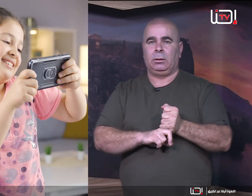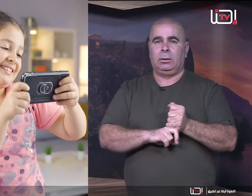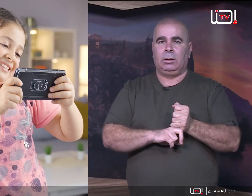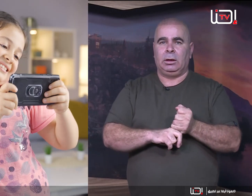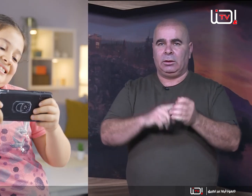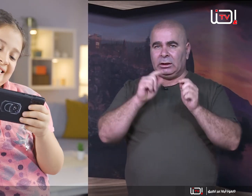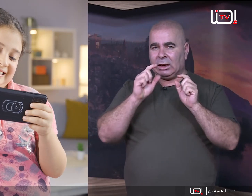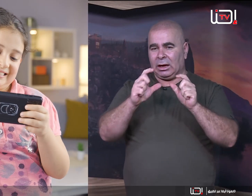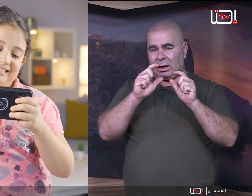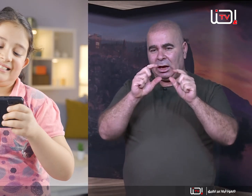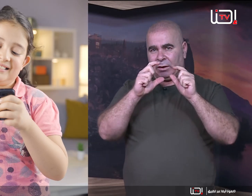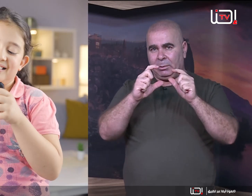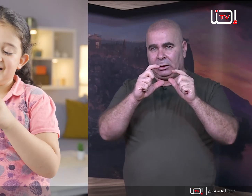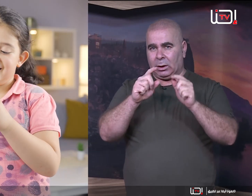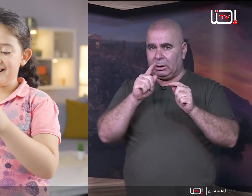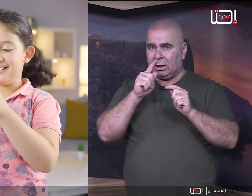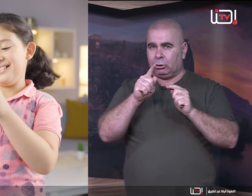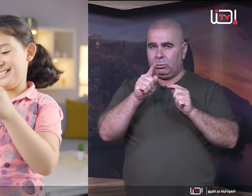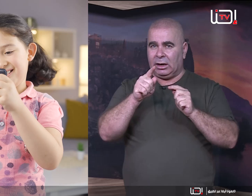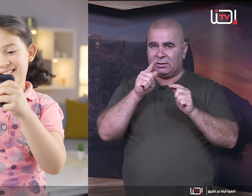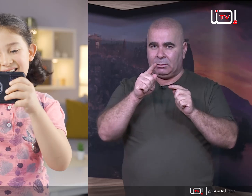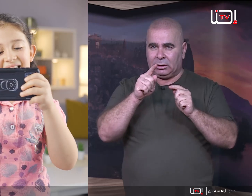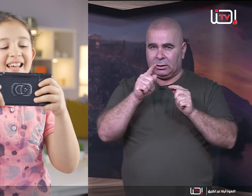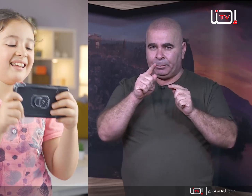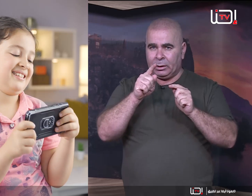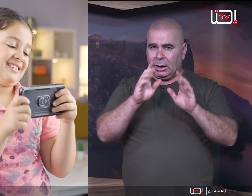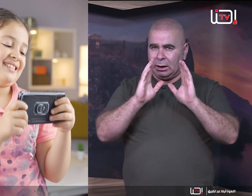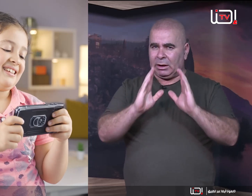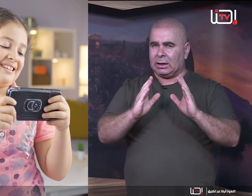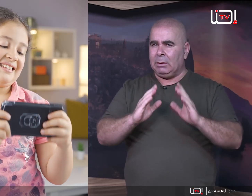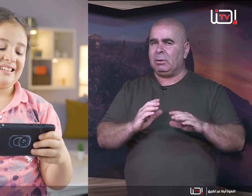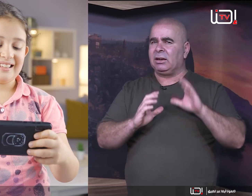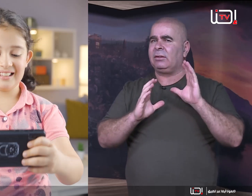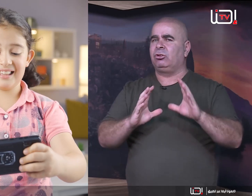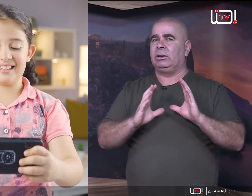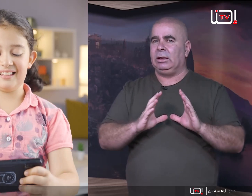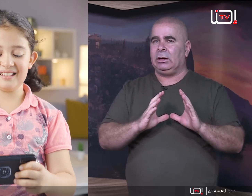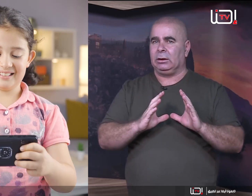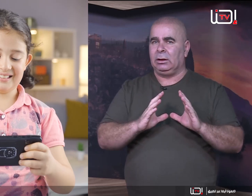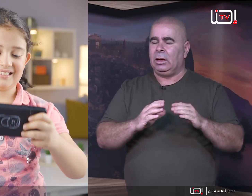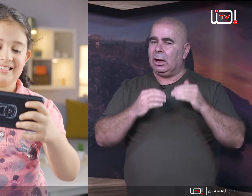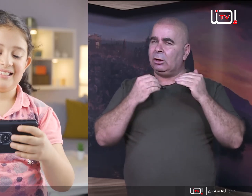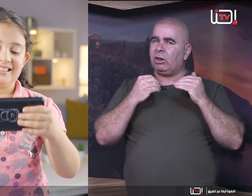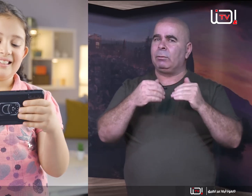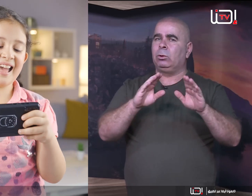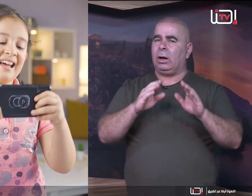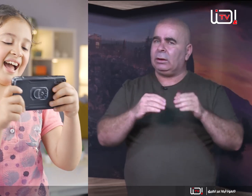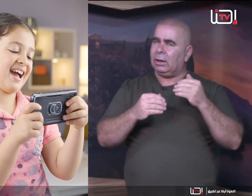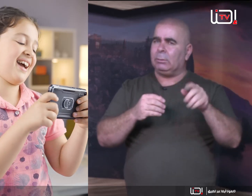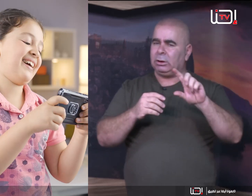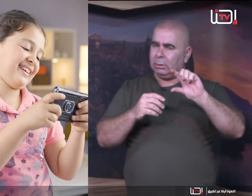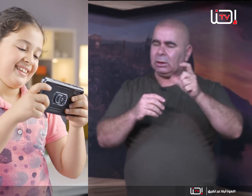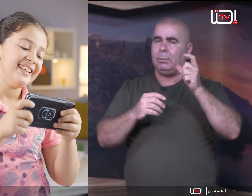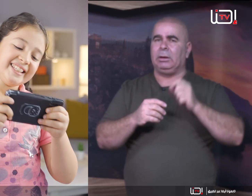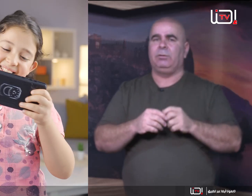الموقع اذا انت خايف على بنتك وانا بدي احكي لك جمله للي سامعني انا بحكي كلامي بس للناس الجديين يعني هل اللي شاف الموضوع عادي